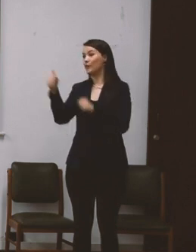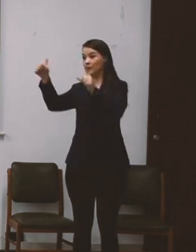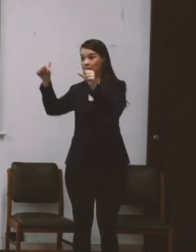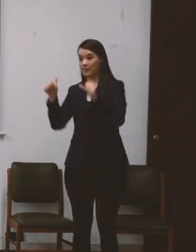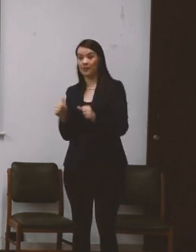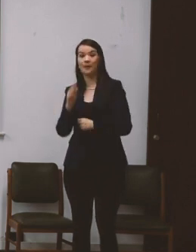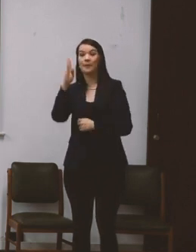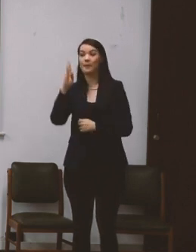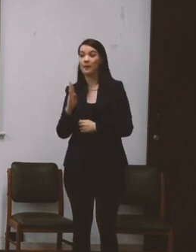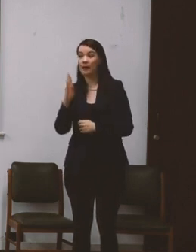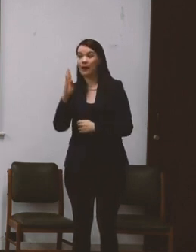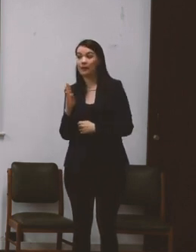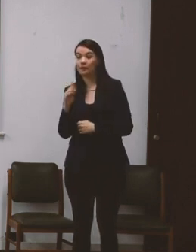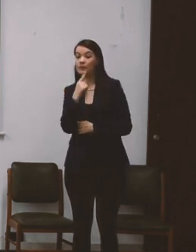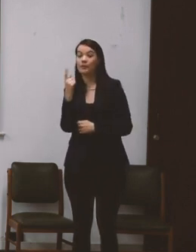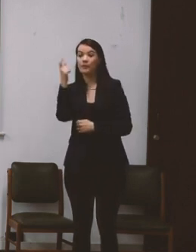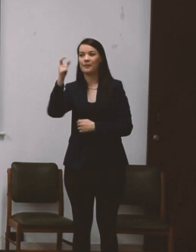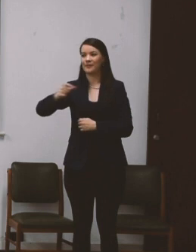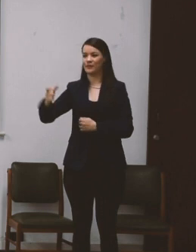baños son únicamente para uso de los clientes.